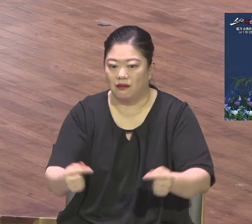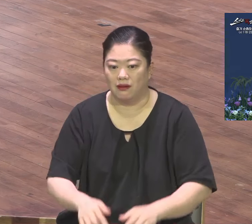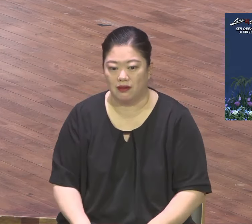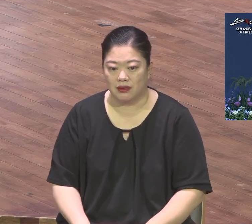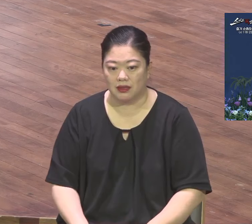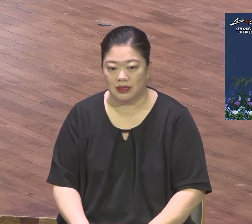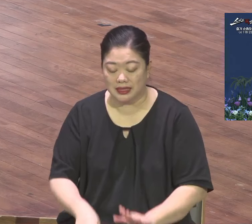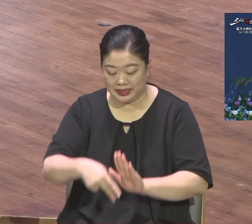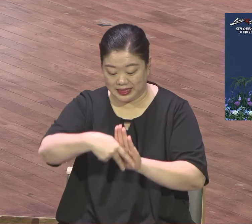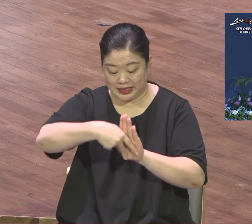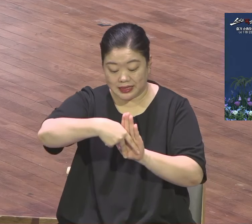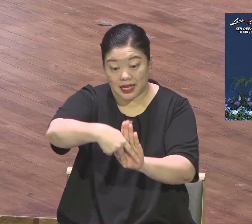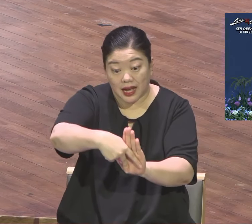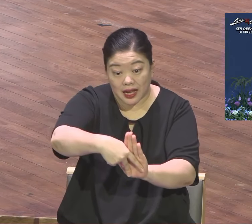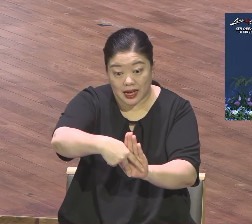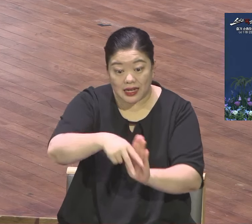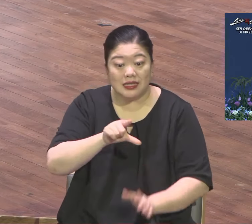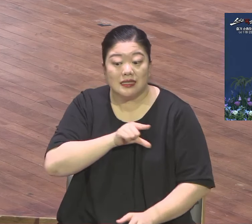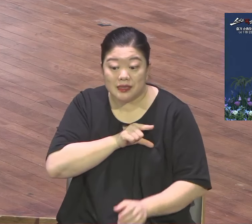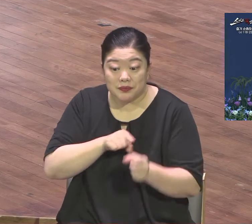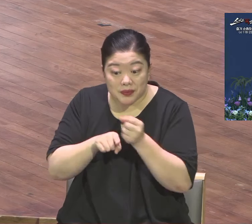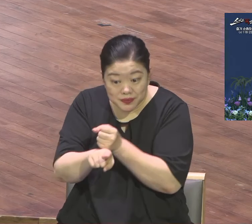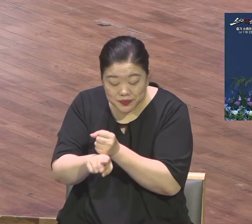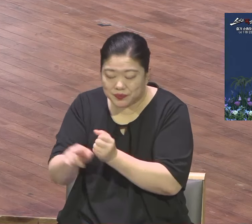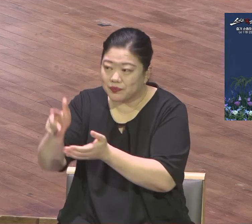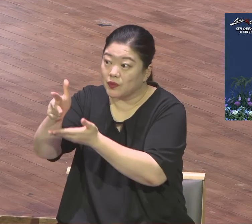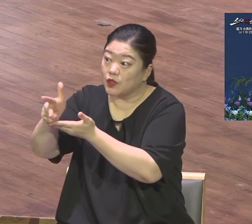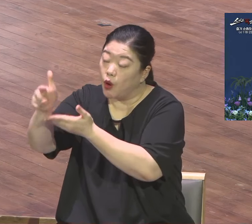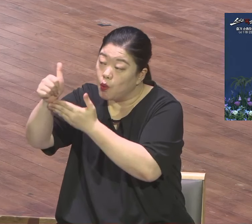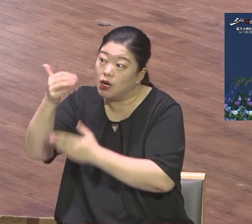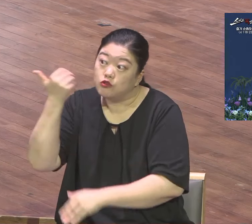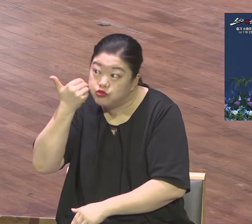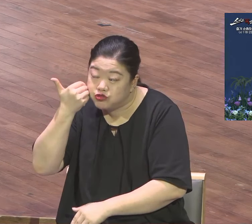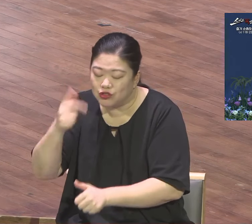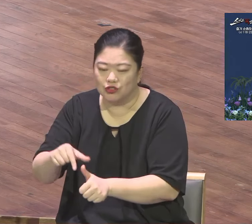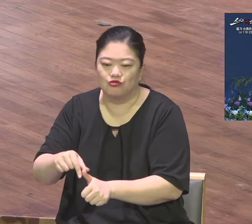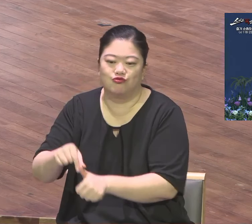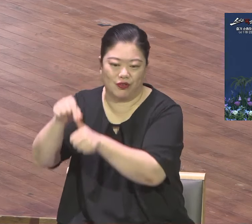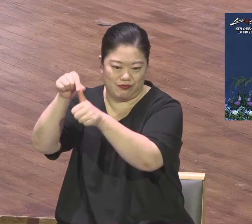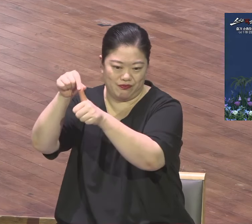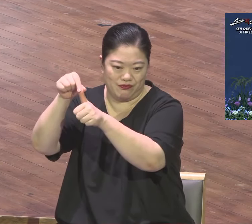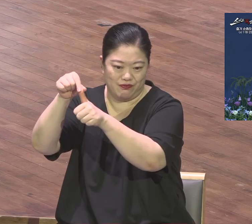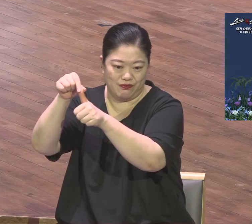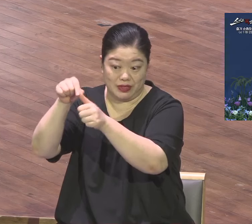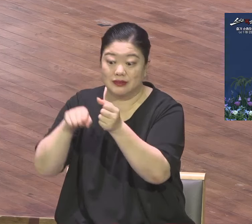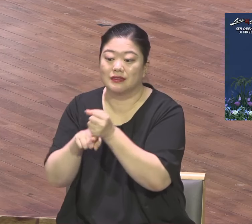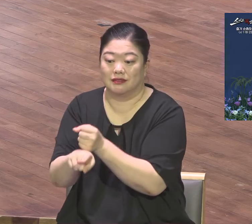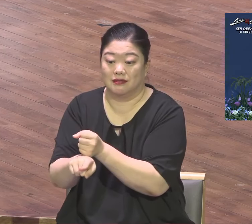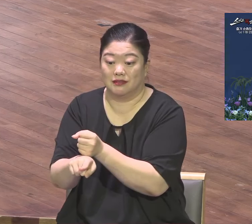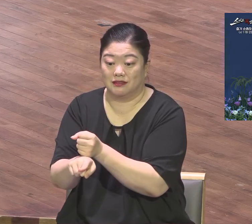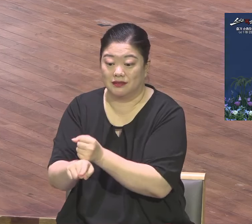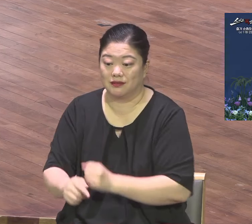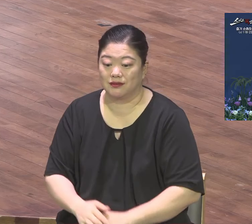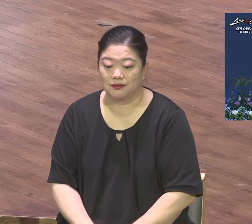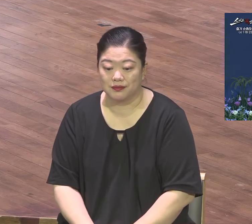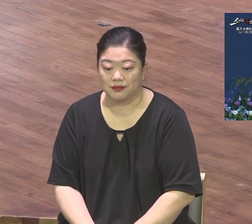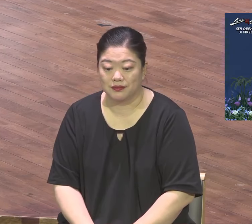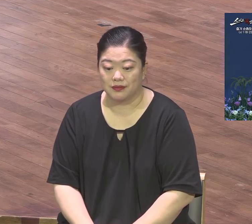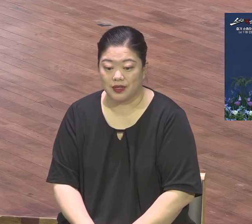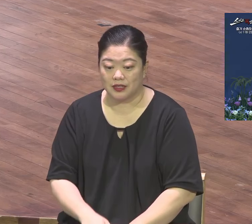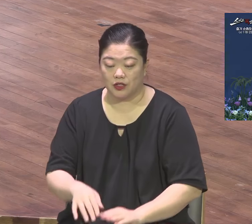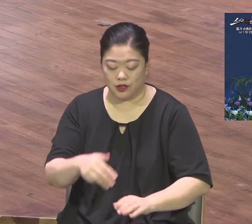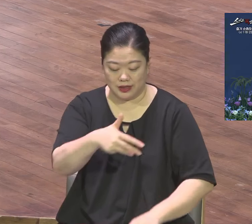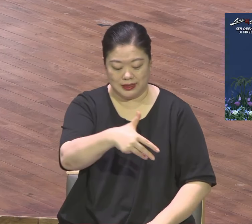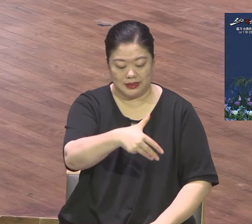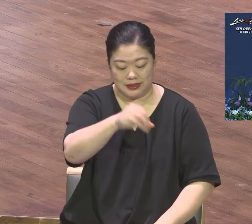이름의 뜻이 뭐냐? 여호와는 구원이시다. 그런 뜻이. 그러니까 이사야서는 특별히 창세기